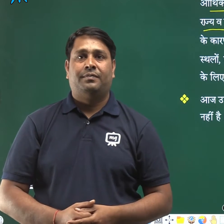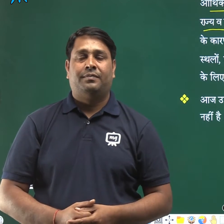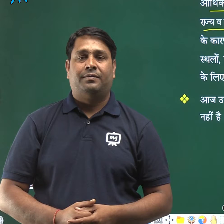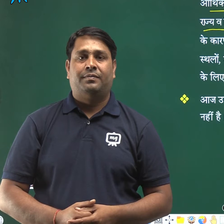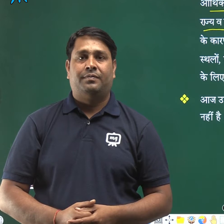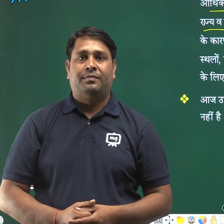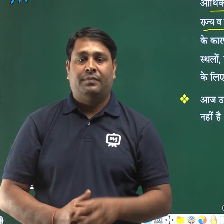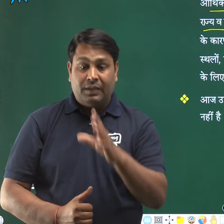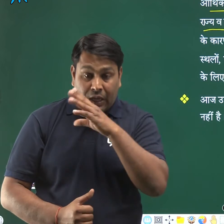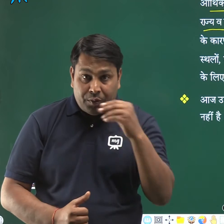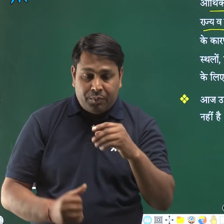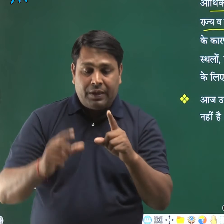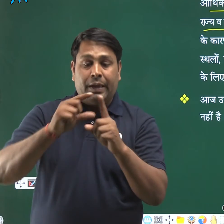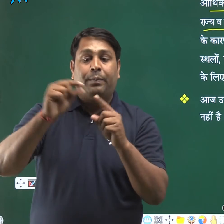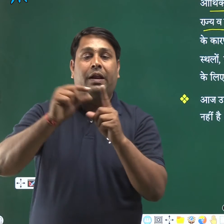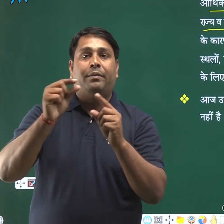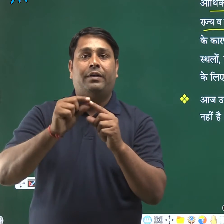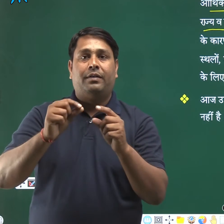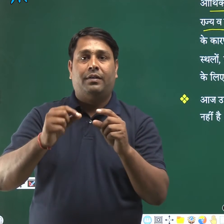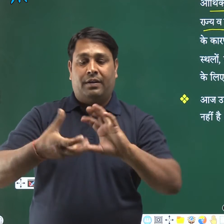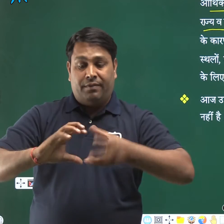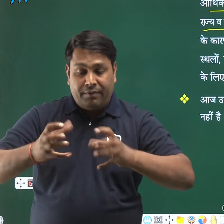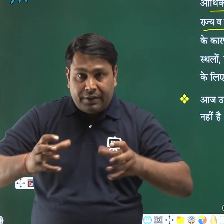एवं निजी उद्योगों के